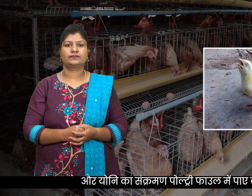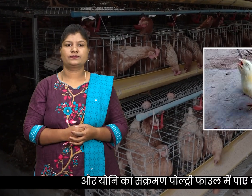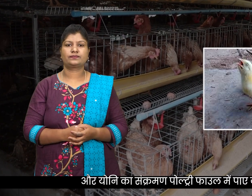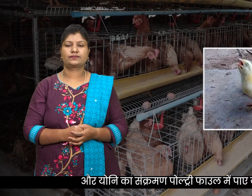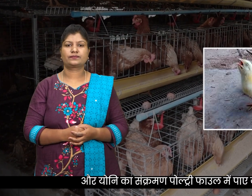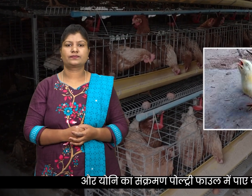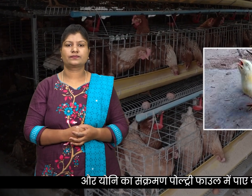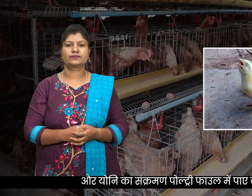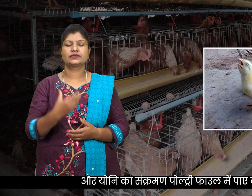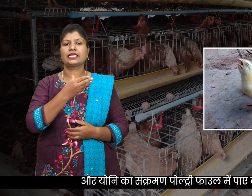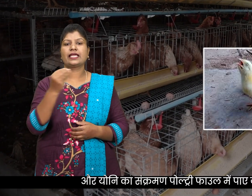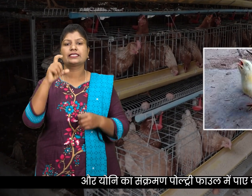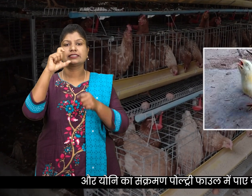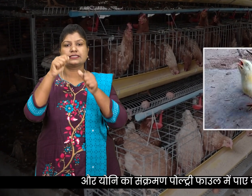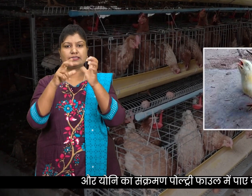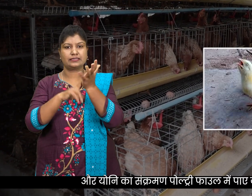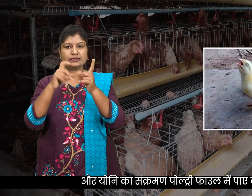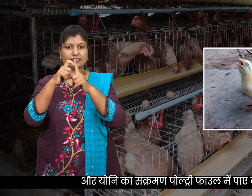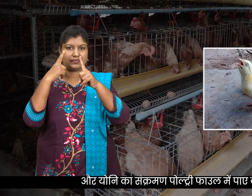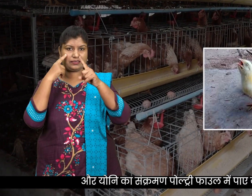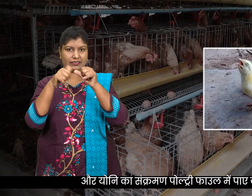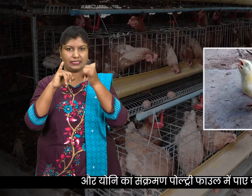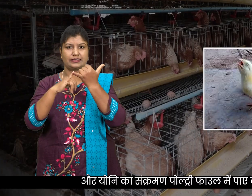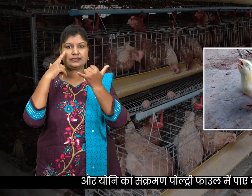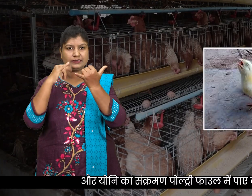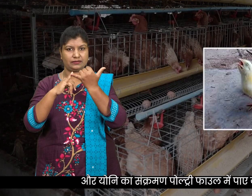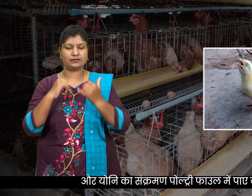और योनि का संक्रमण पोल्ट्री फॉल में पाए जाने वाले